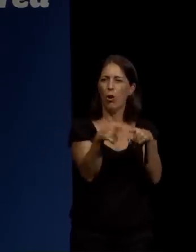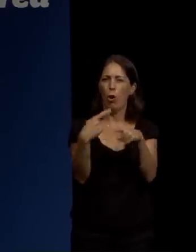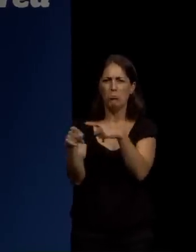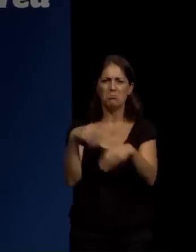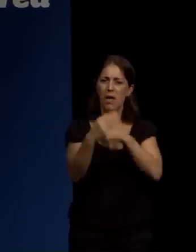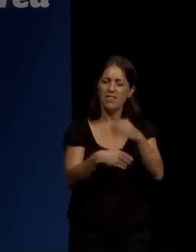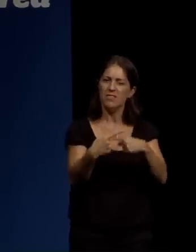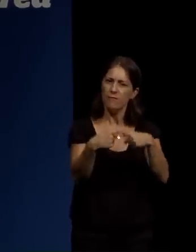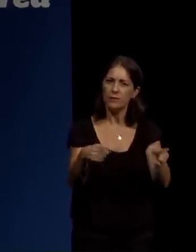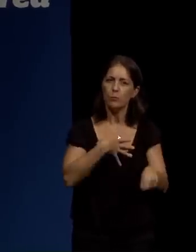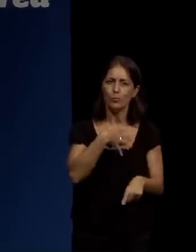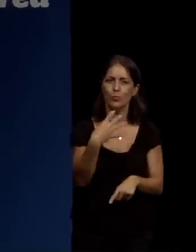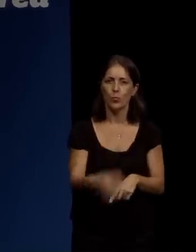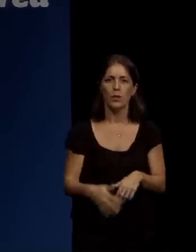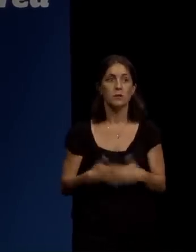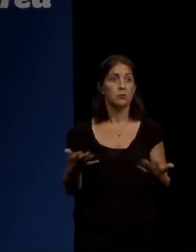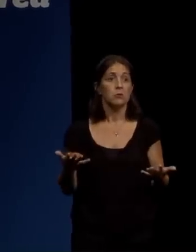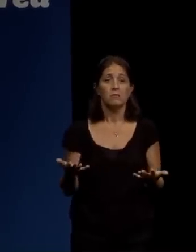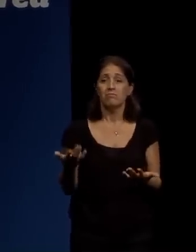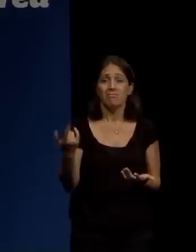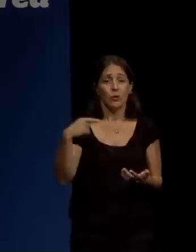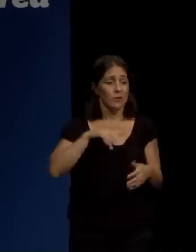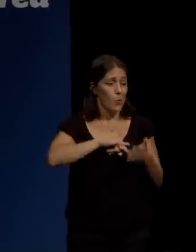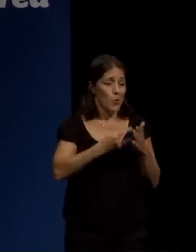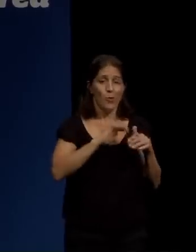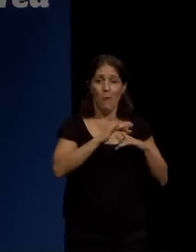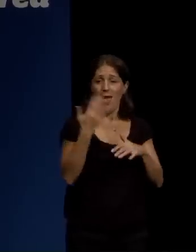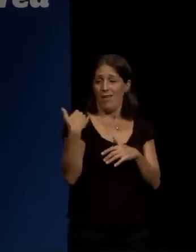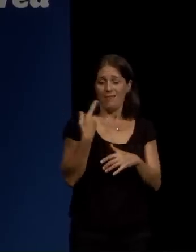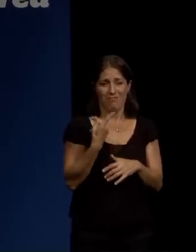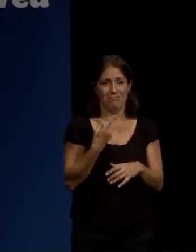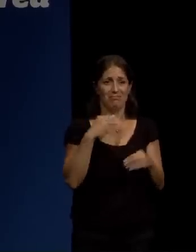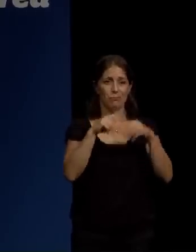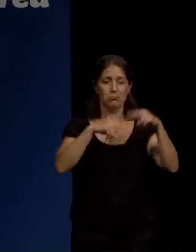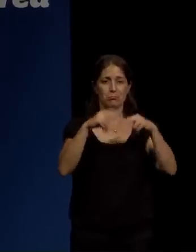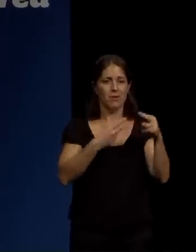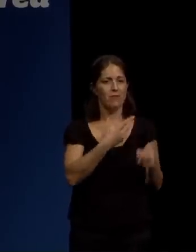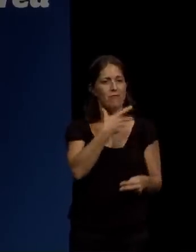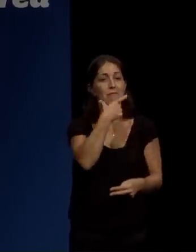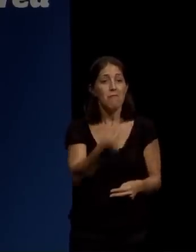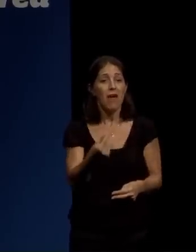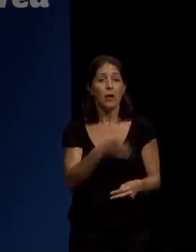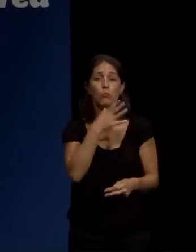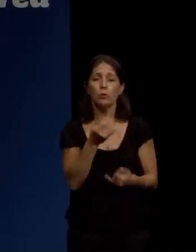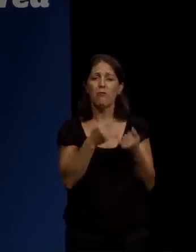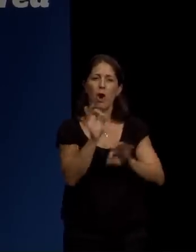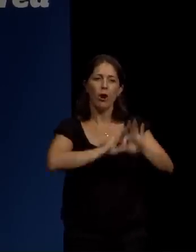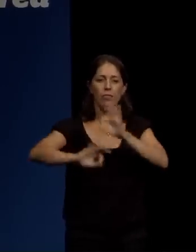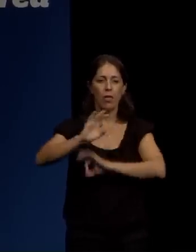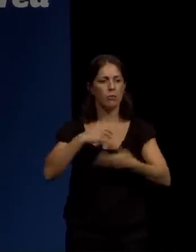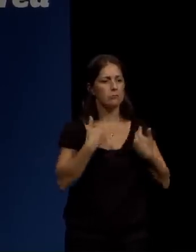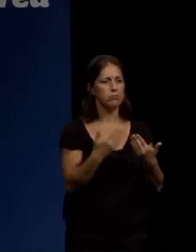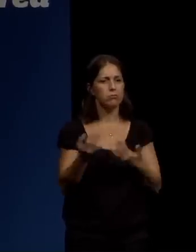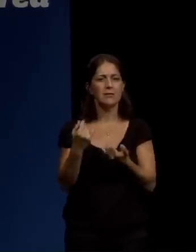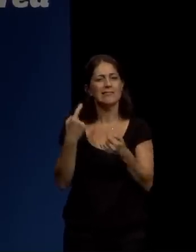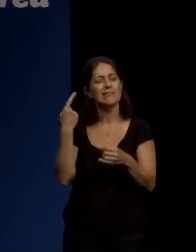xeito. Por iso foi fácil construir o proxecto político de En Marea, pola xenerosidade de organizacións que